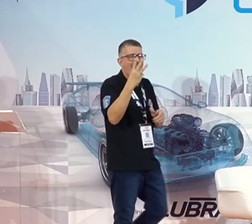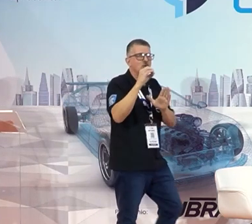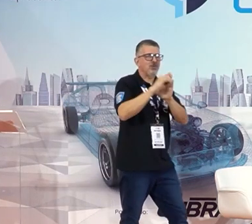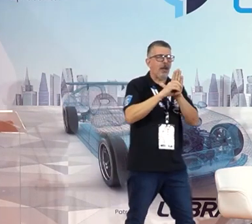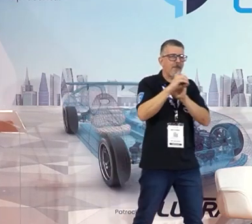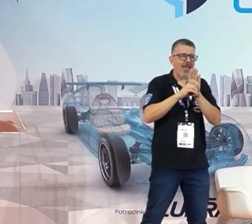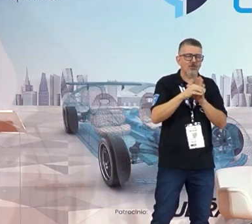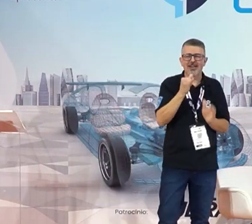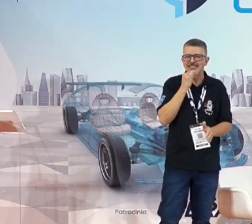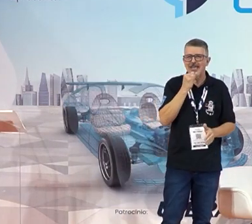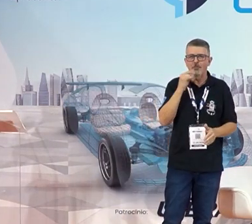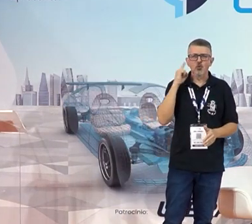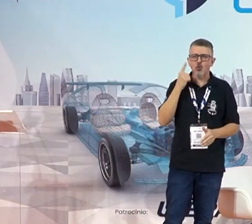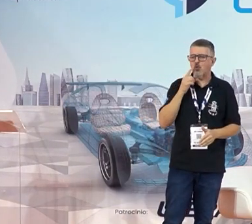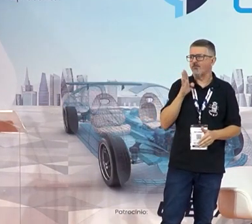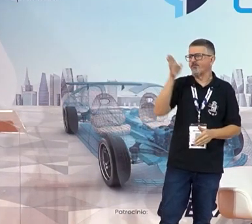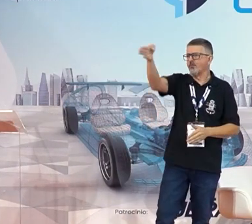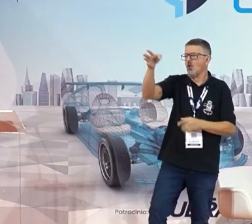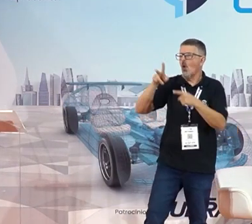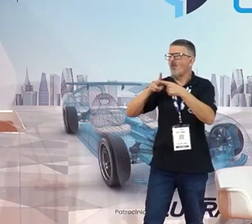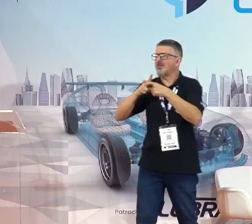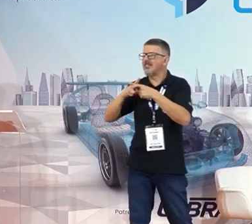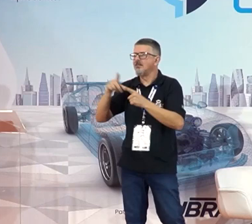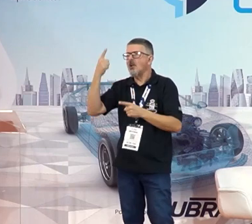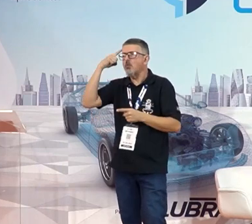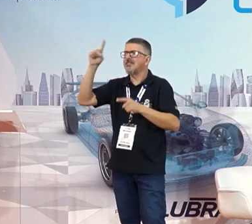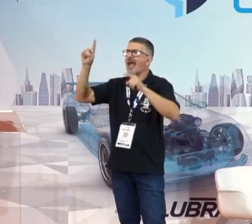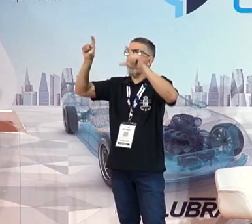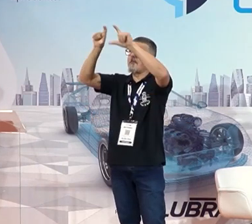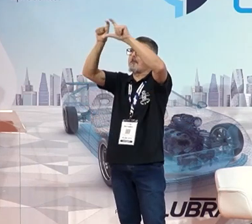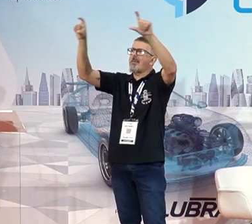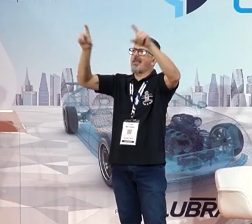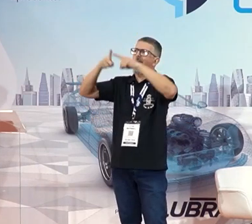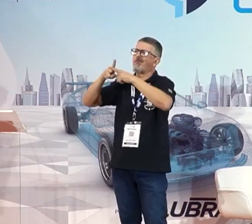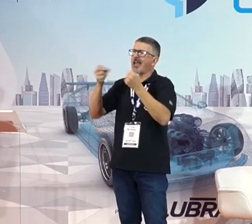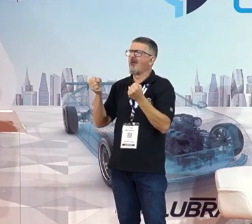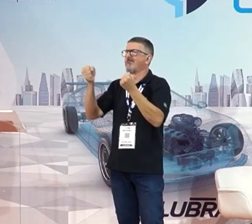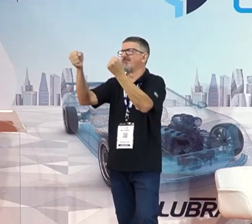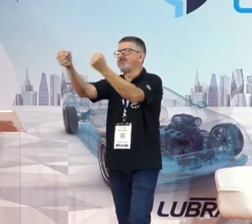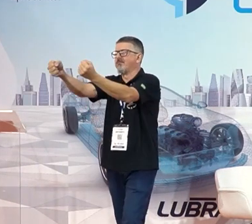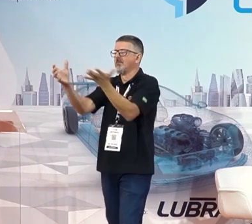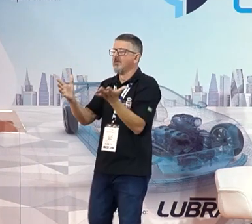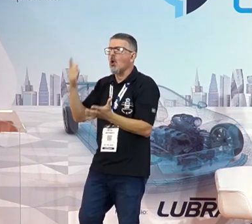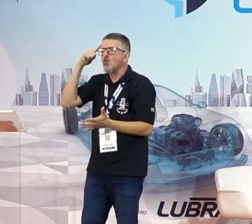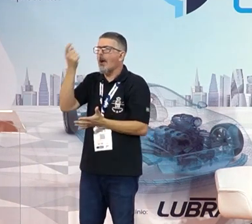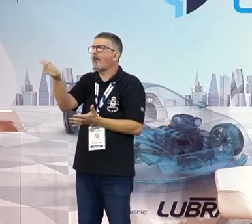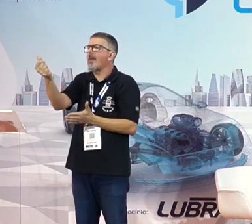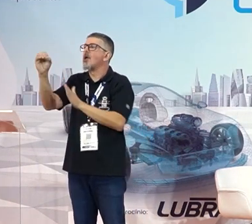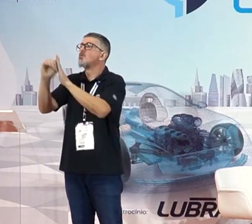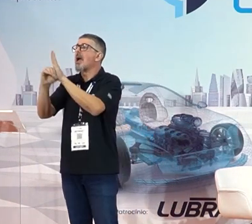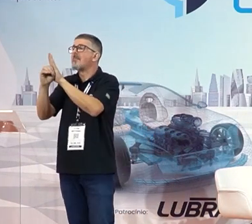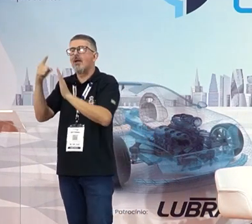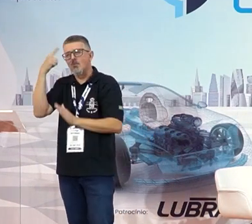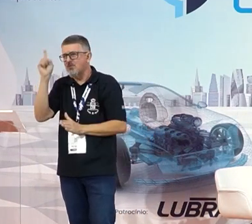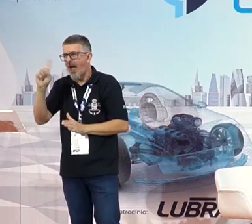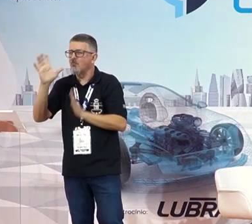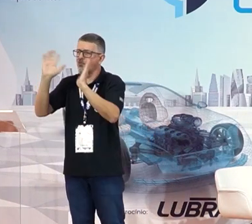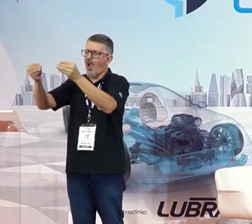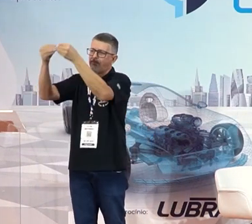são três orçamentos. Exemplo, o surdo vai em uma oficina, ele não sabe, ele leva o carro dele, ele não sabe o preço